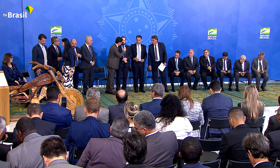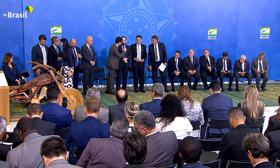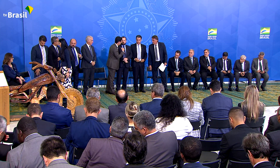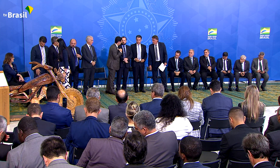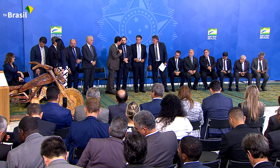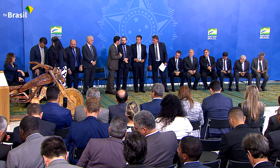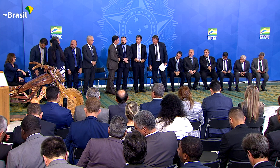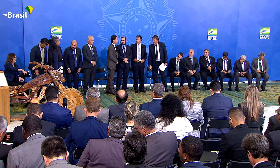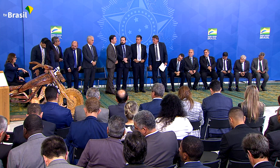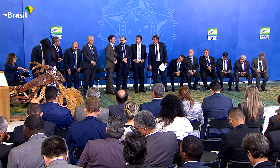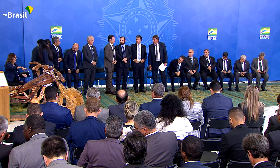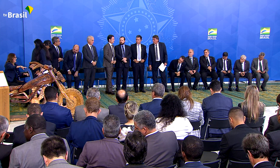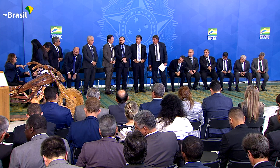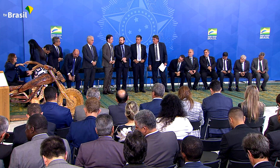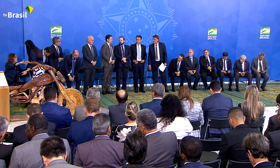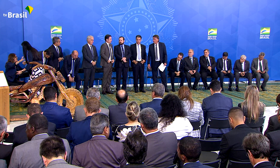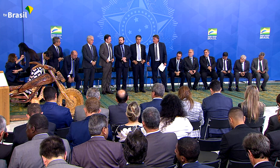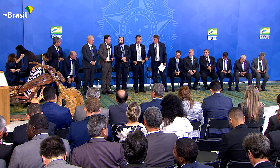e